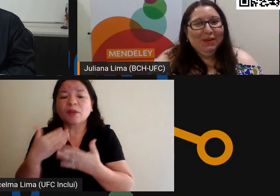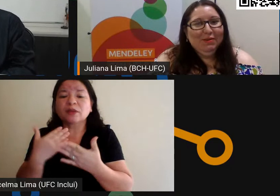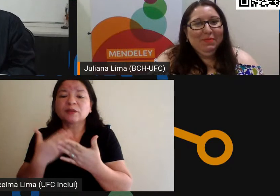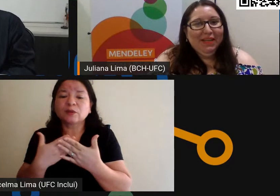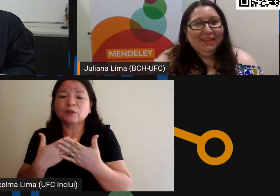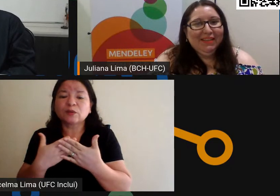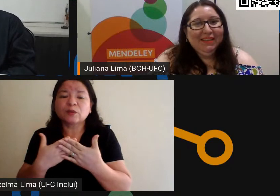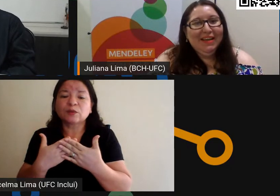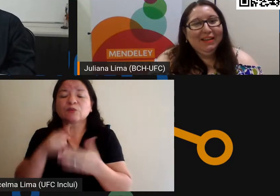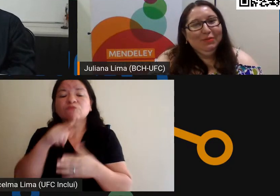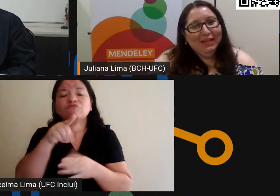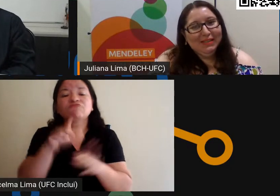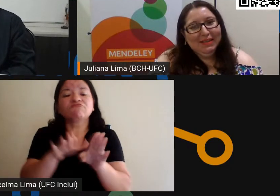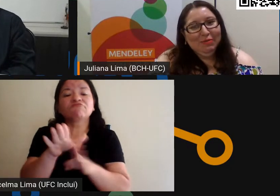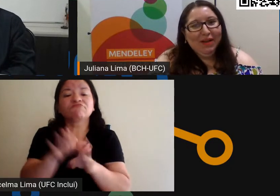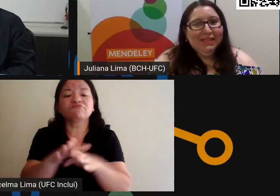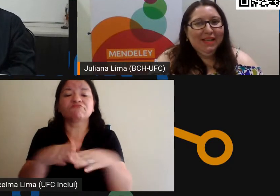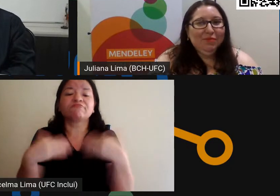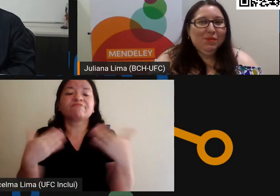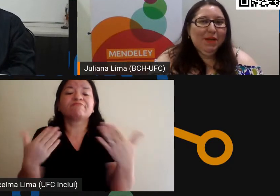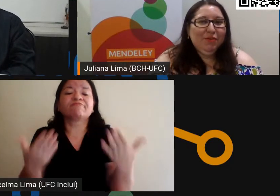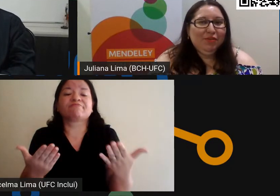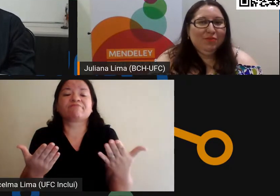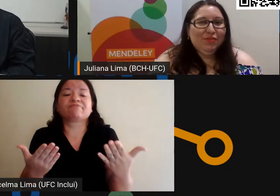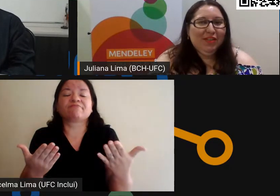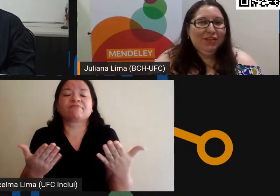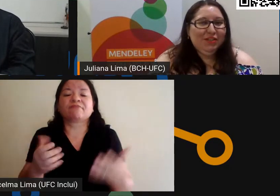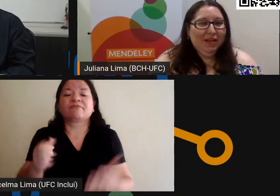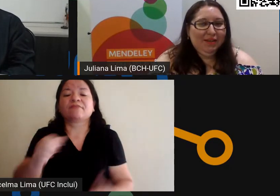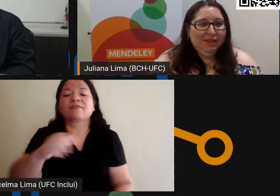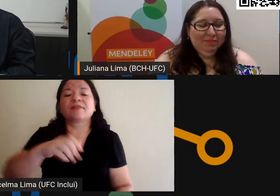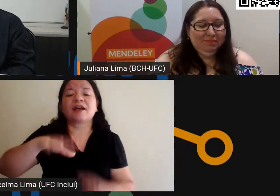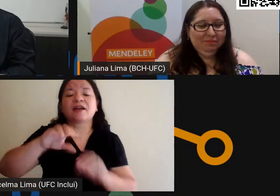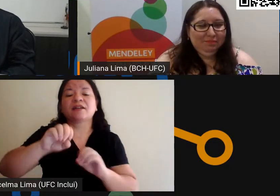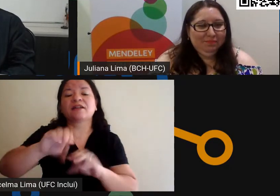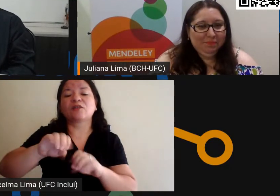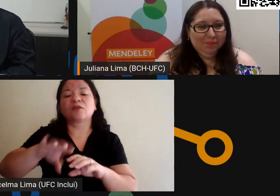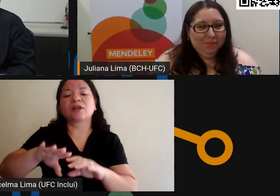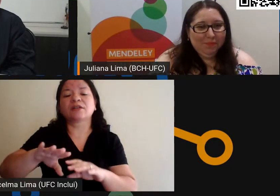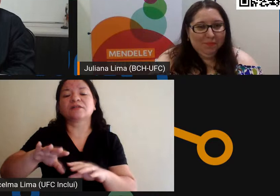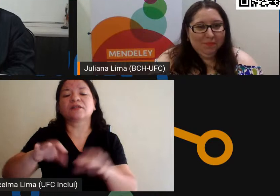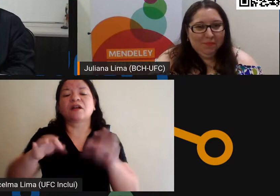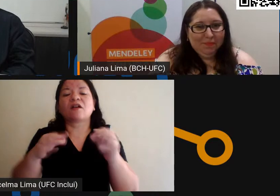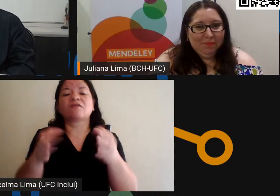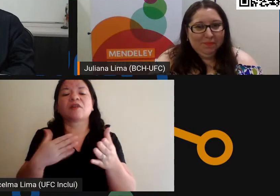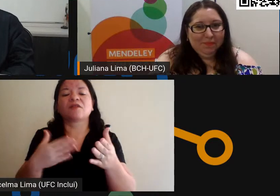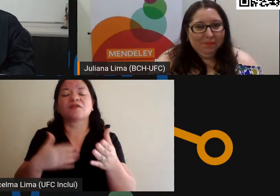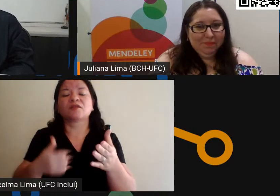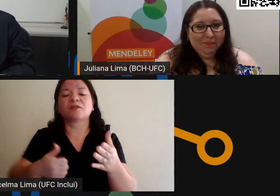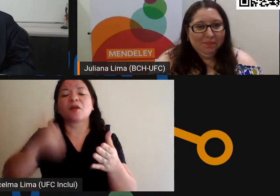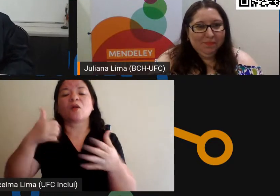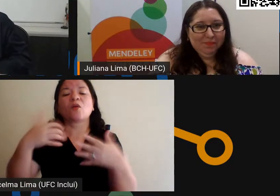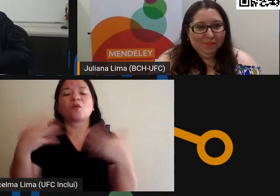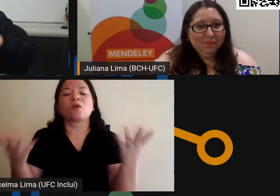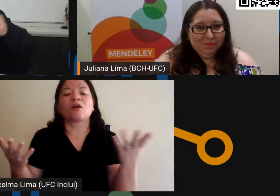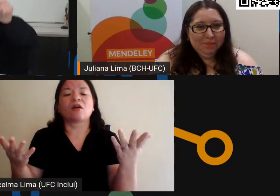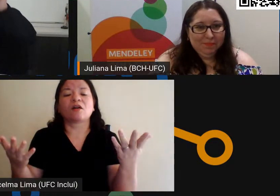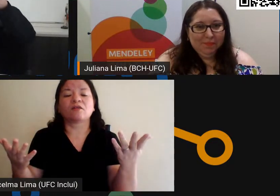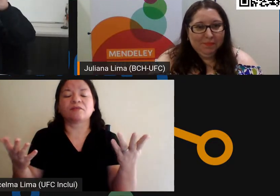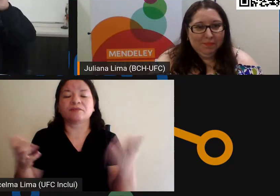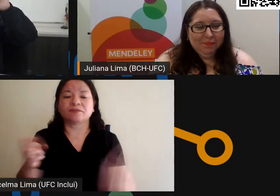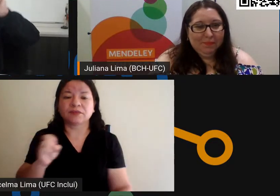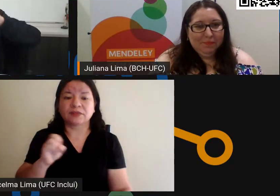que o professor recomenda? E em educação, quais seriam os periódicos de destaque? Se você entrar na Web of Science